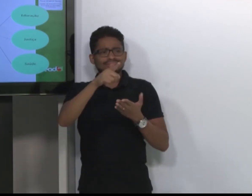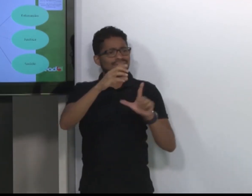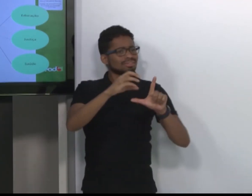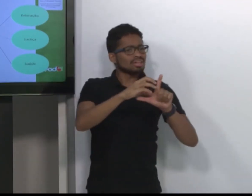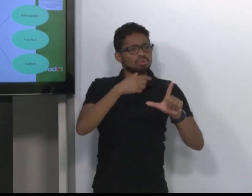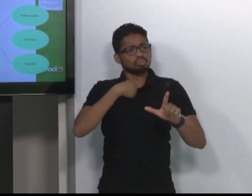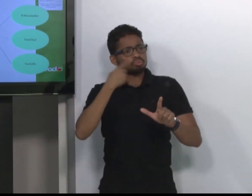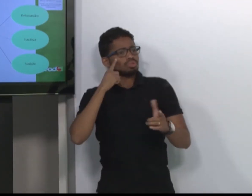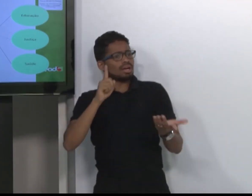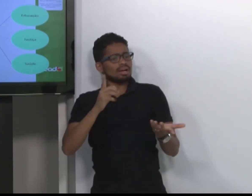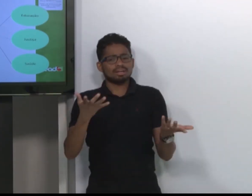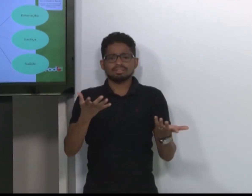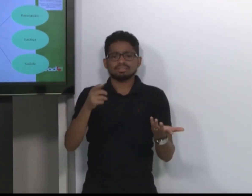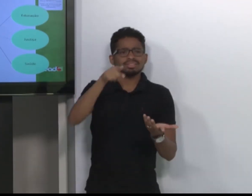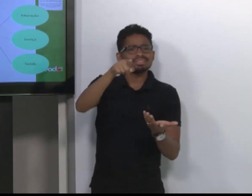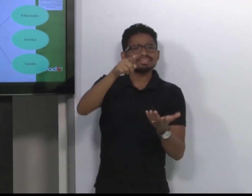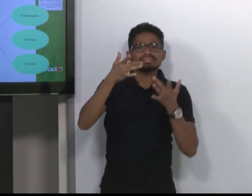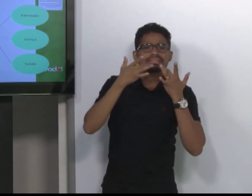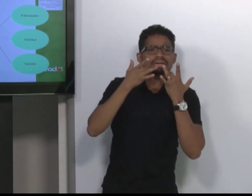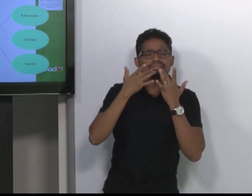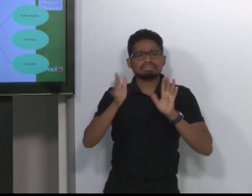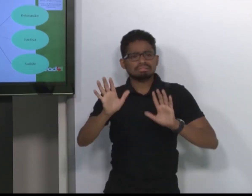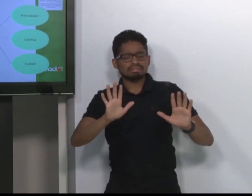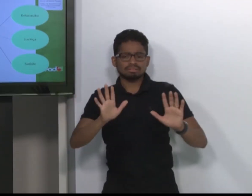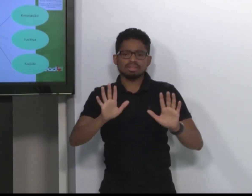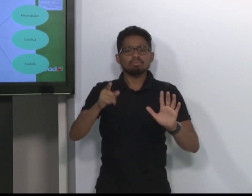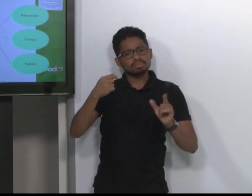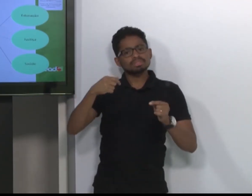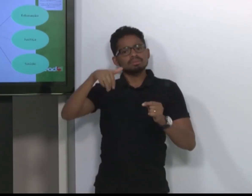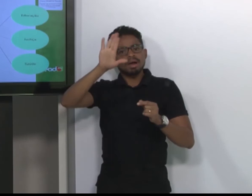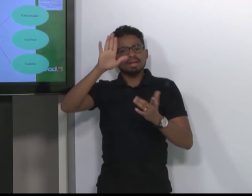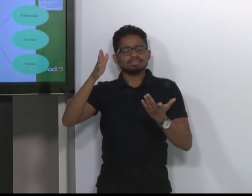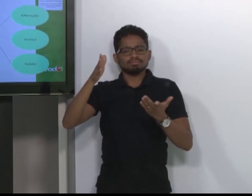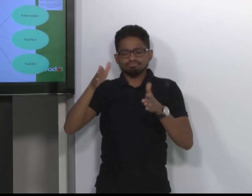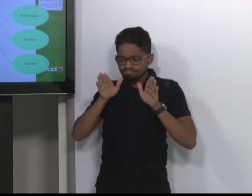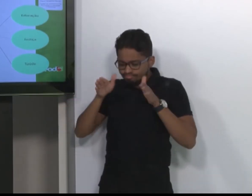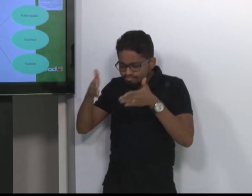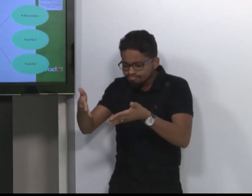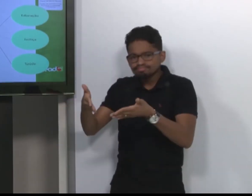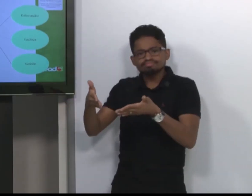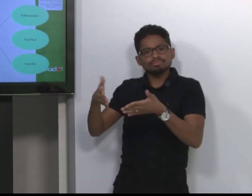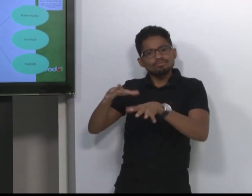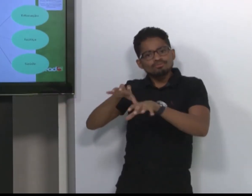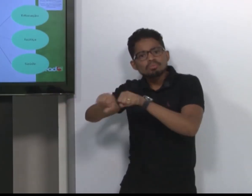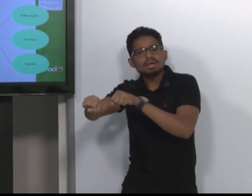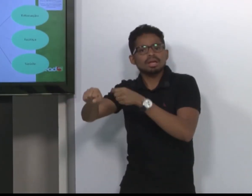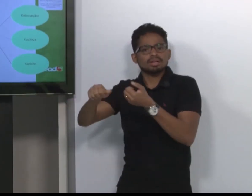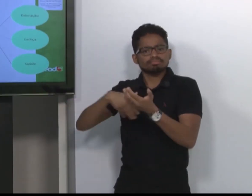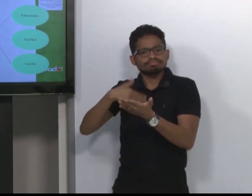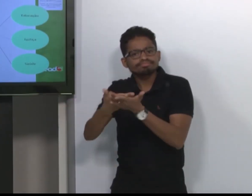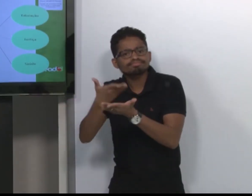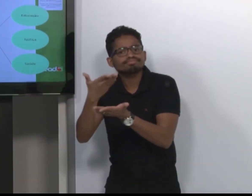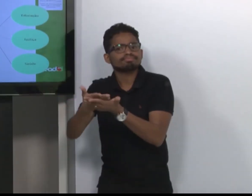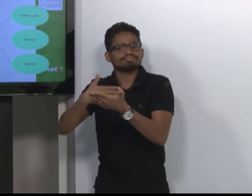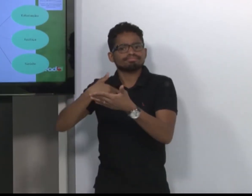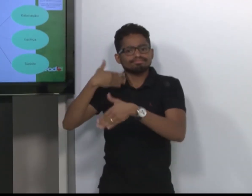janela do intérprete, se eu não tenho uma formação para atuar em outras áreas, eu tenho que ter consciência disso.